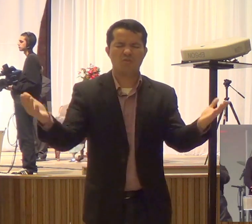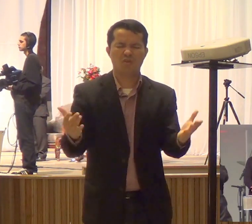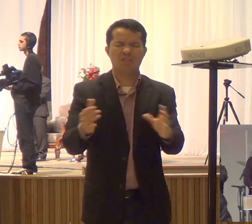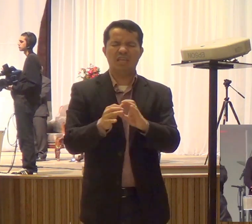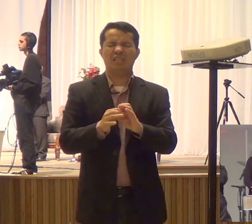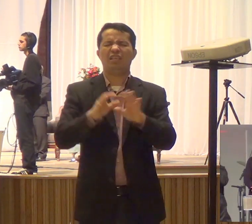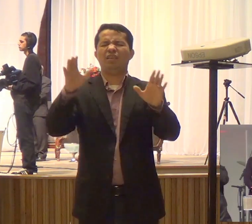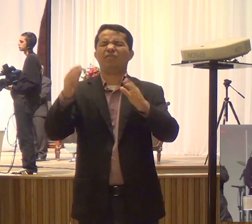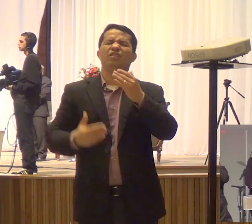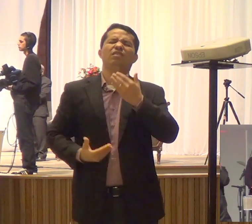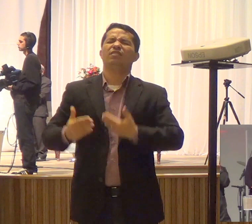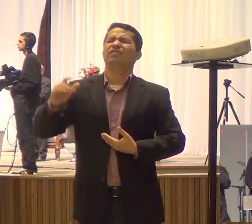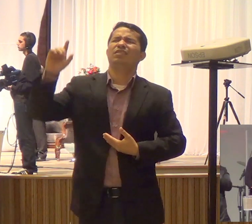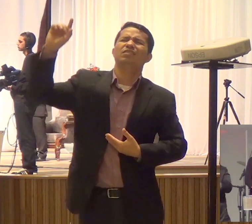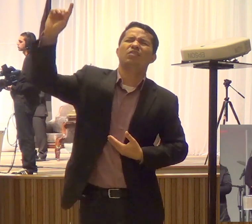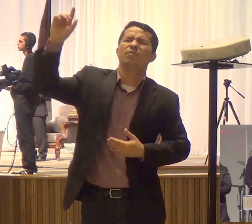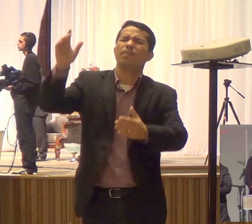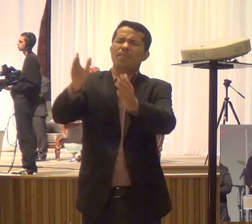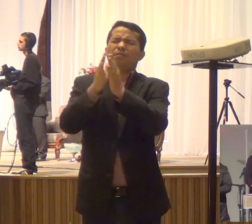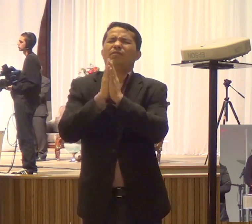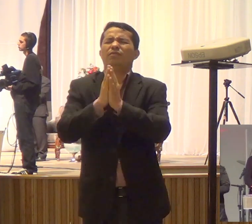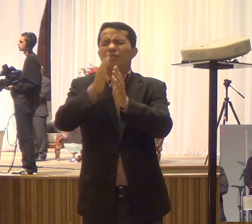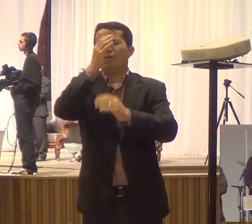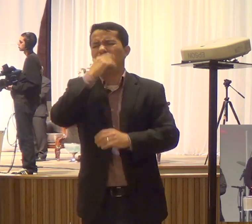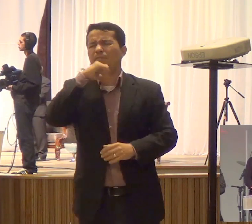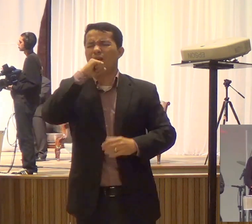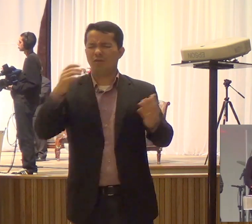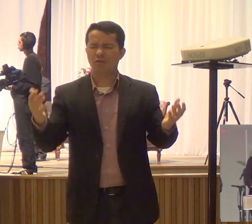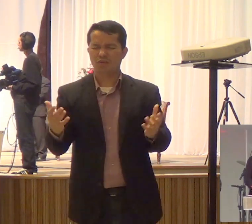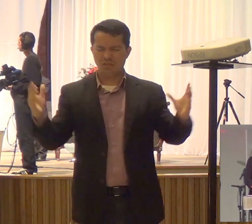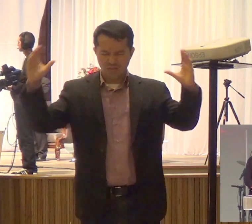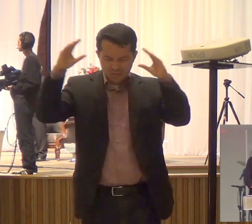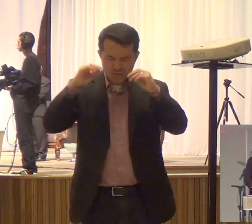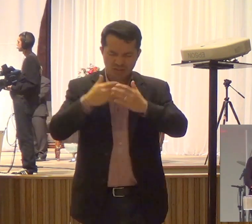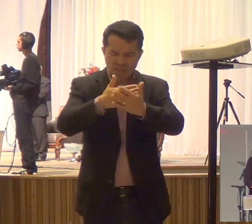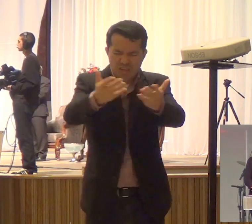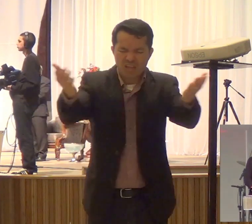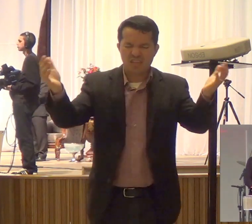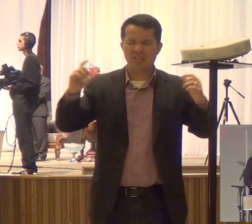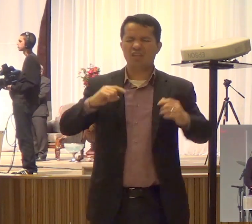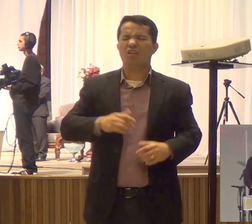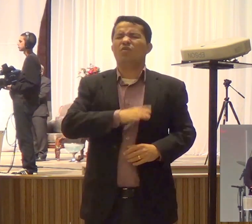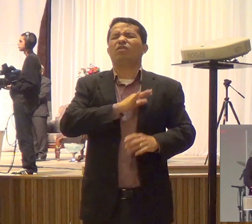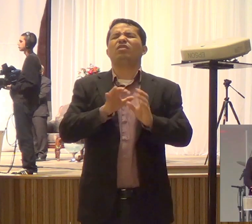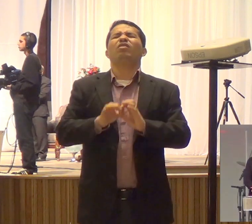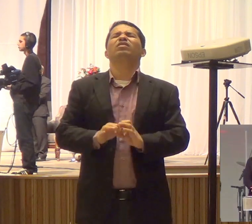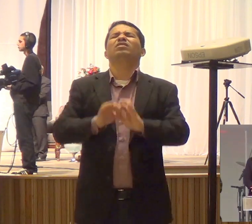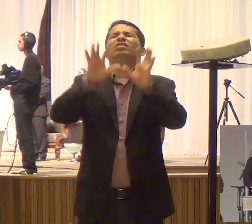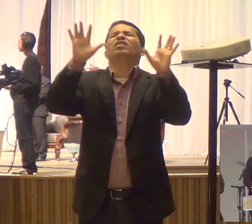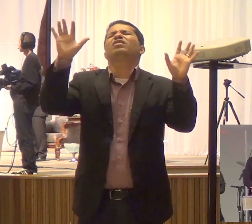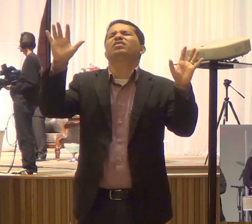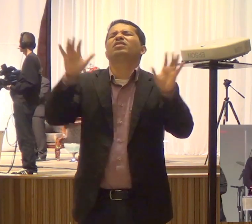noite. Ó Deus, permite que os teus filhos saiam daqui nessa noite, após essa ceia, com o coração livre,